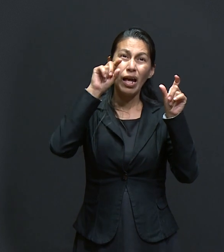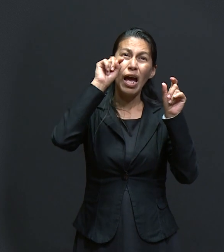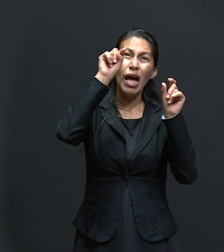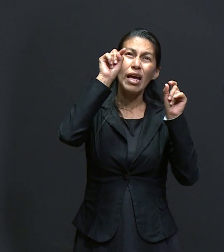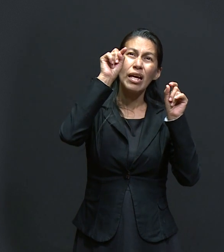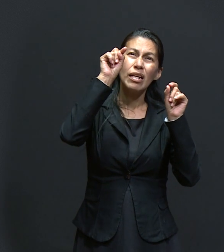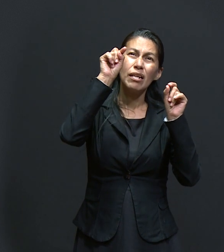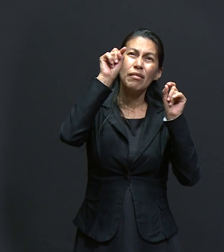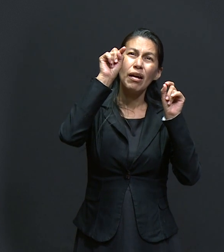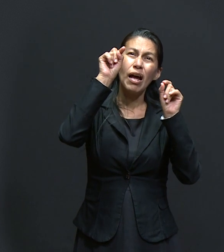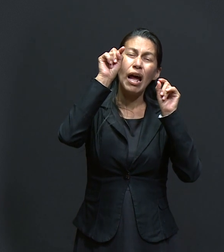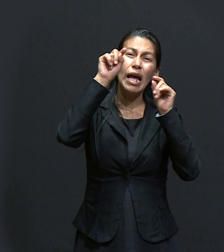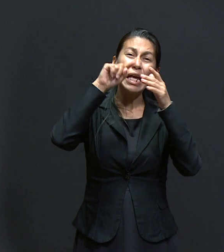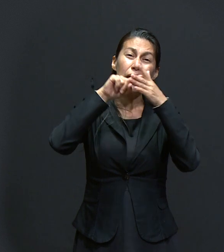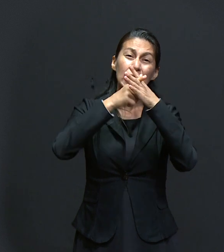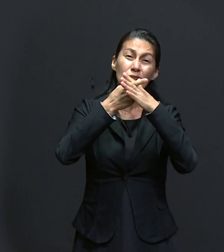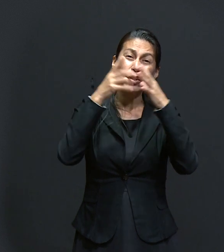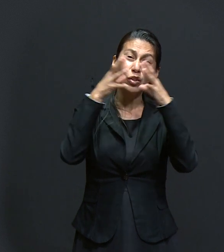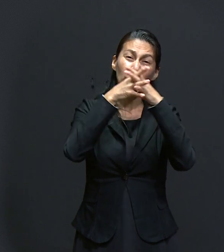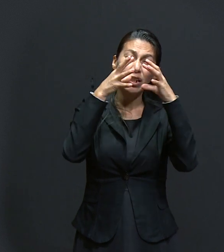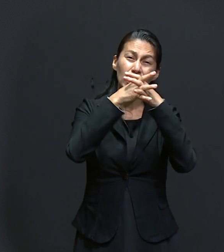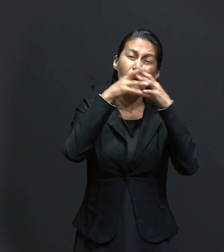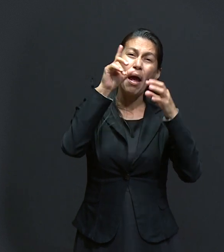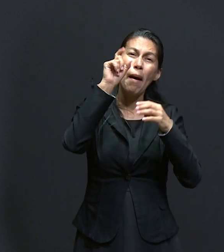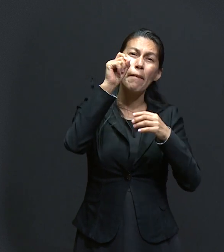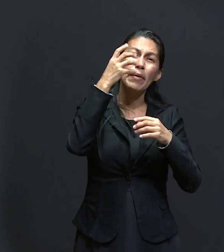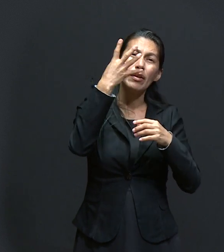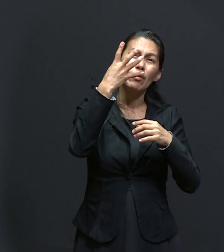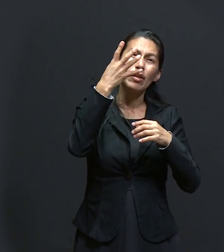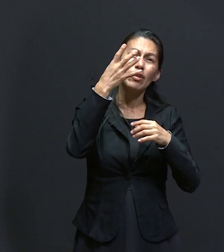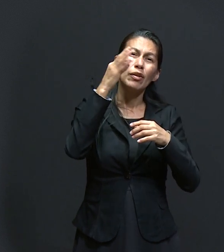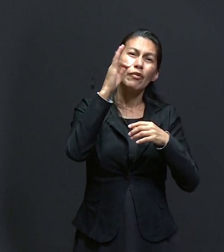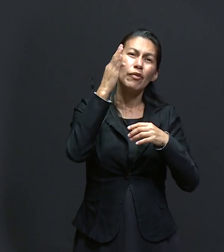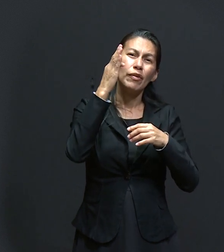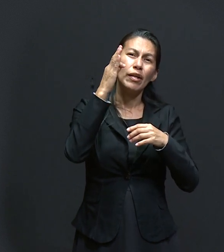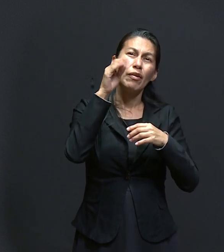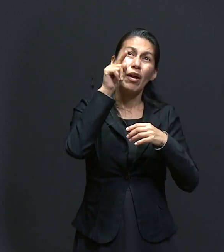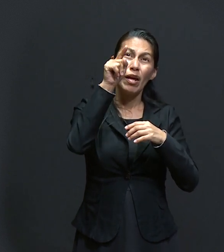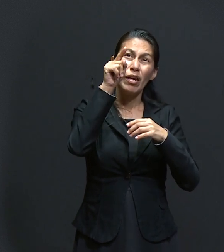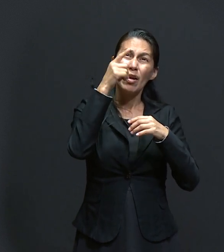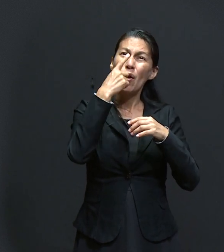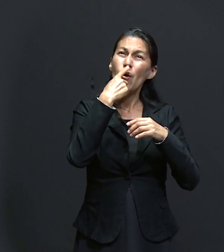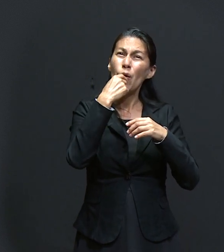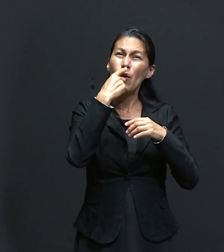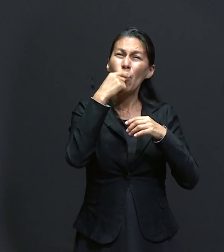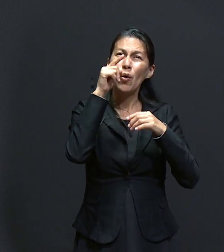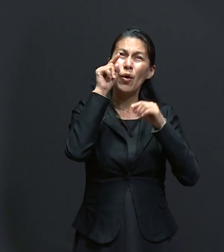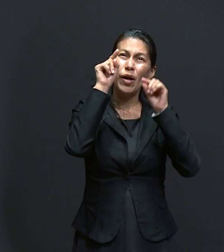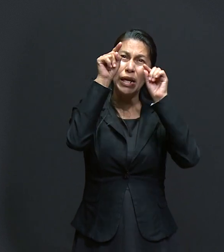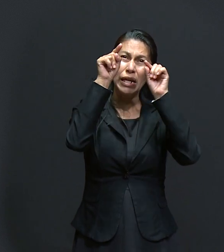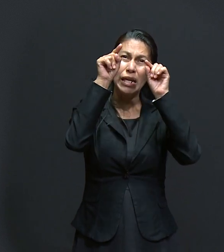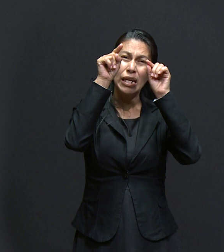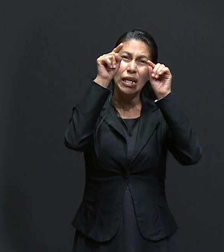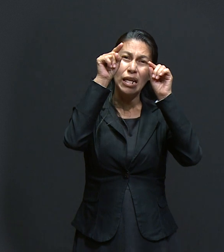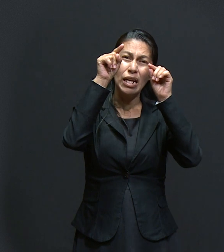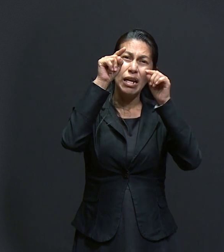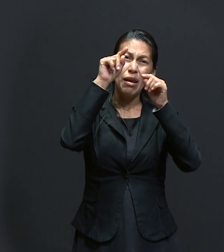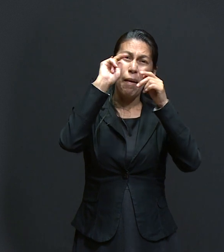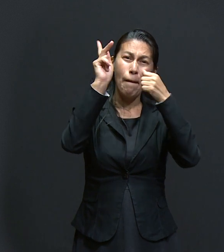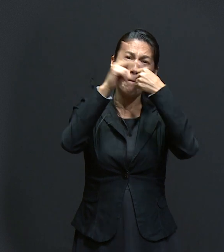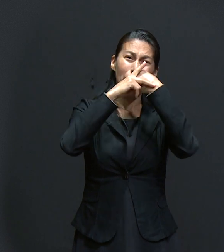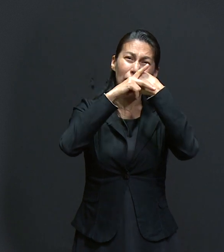demuestra el inicio de la guerra que comenzó el 24 de febrero y ahí con color rojo